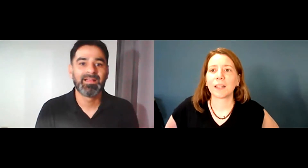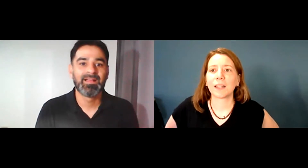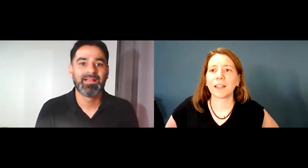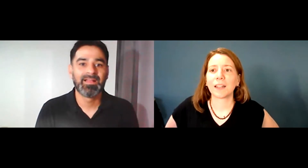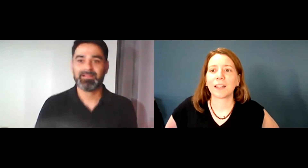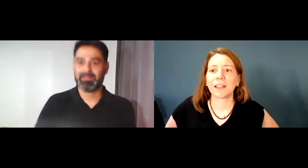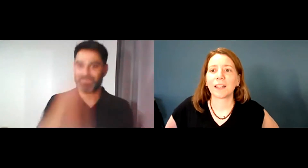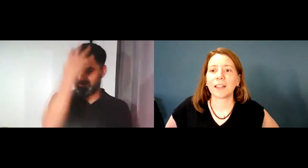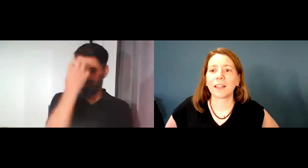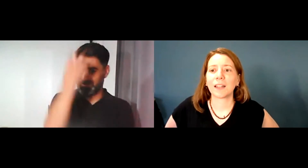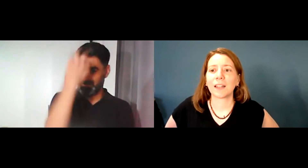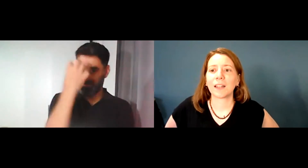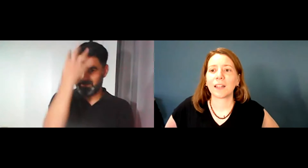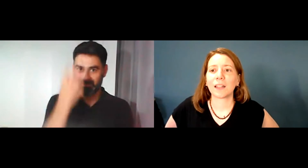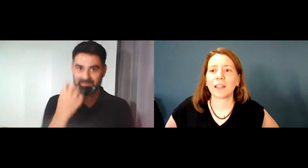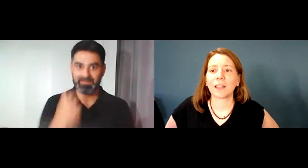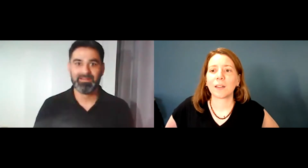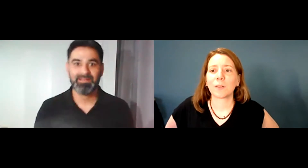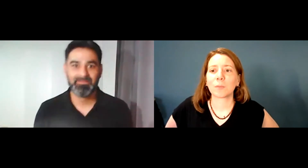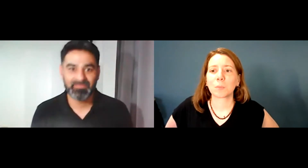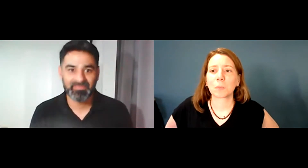Benotti. ¿Cómo está Melina al principio?